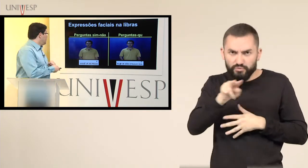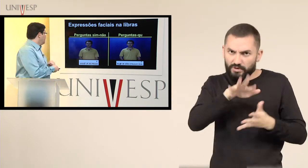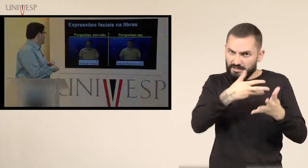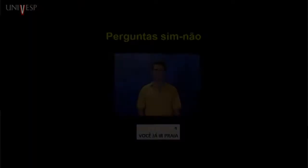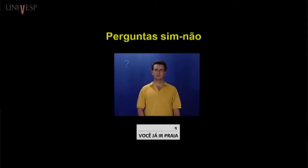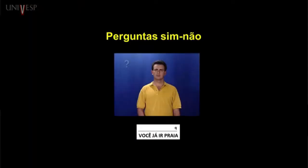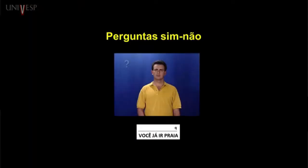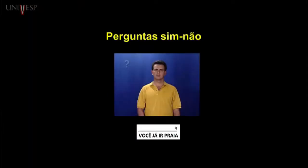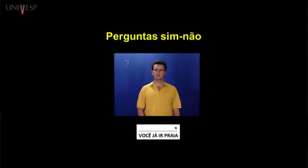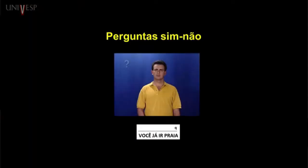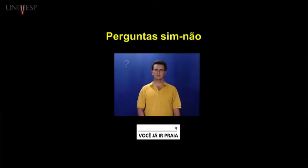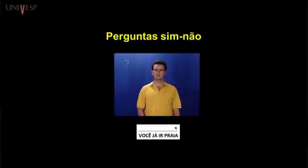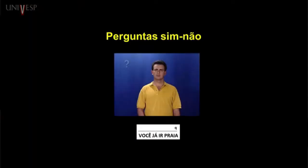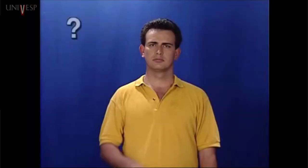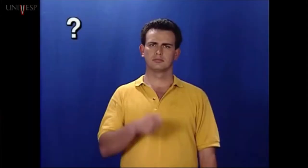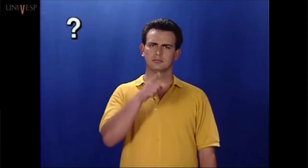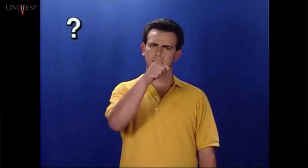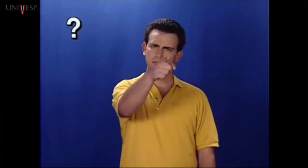diferentes.